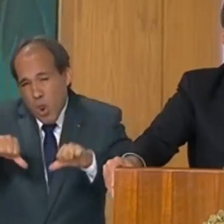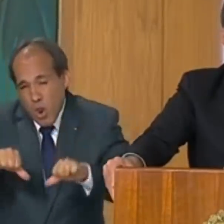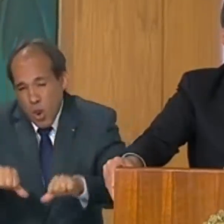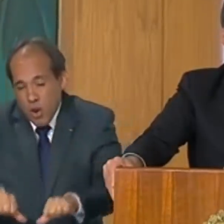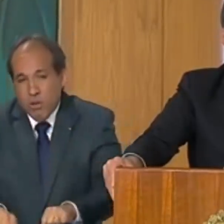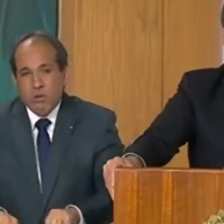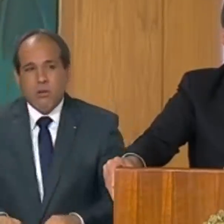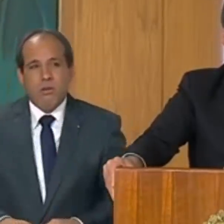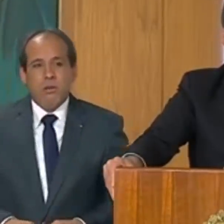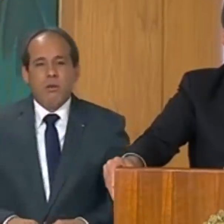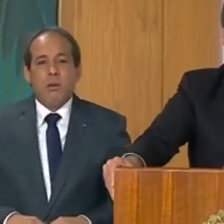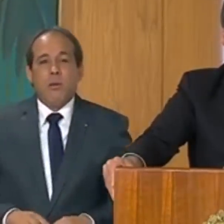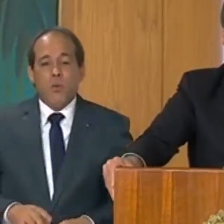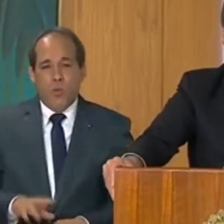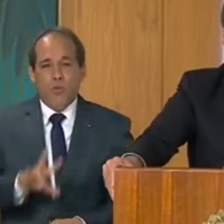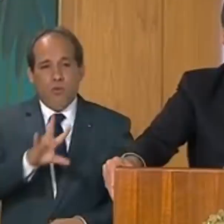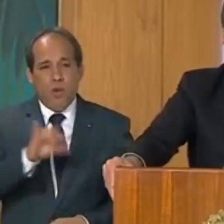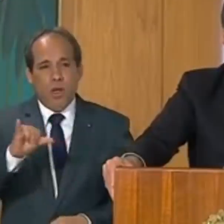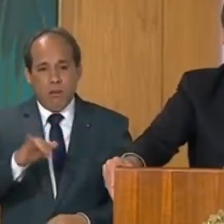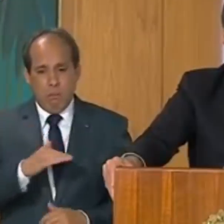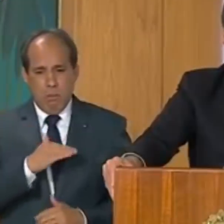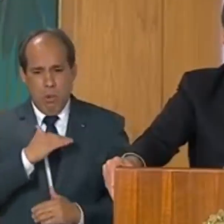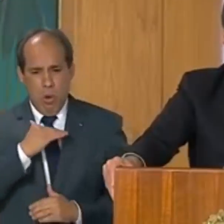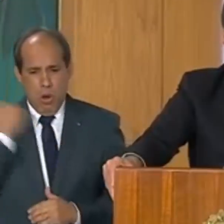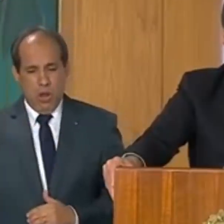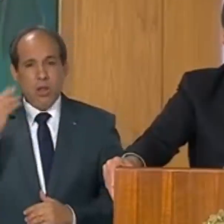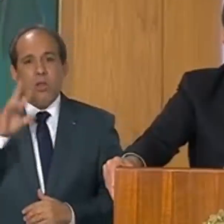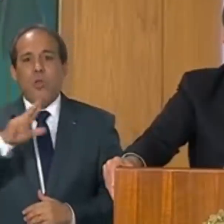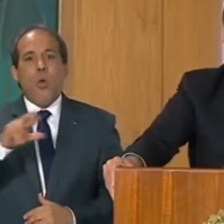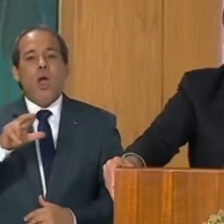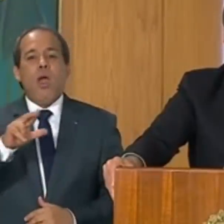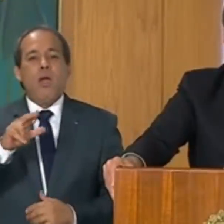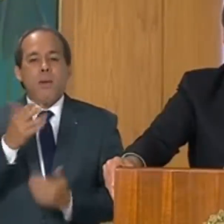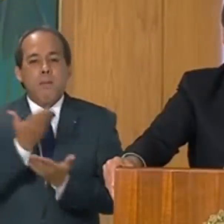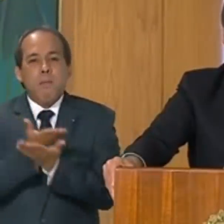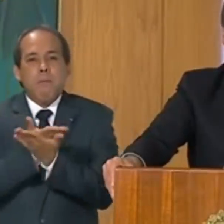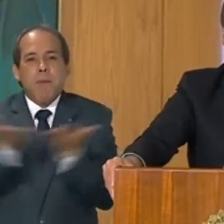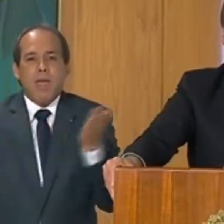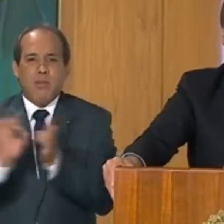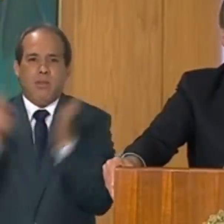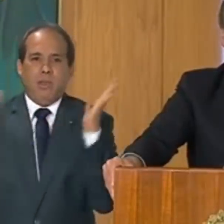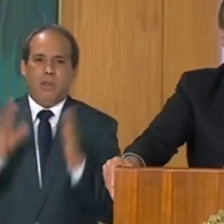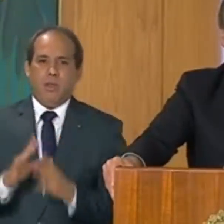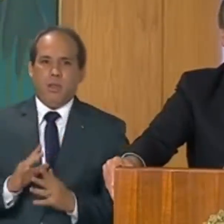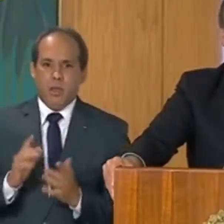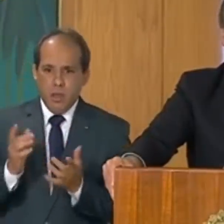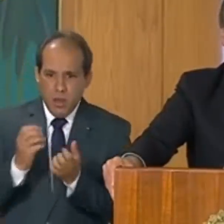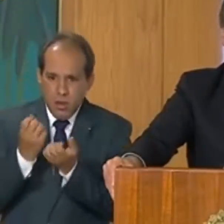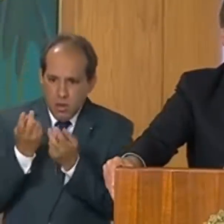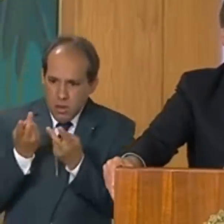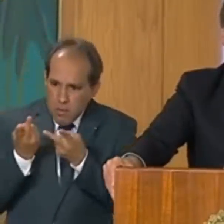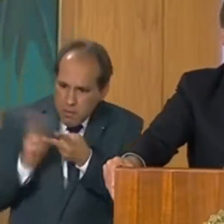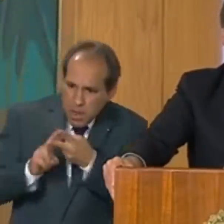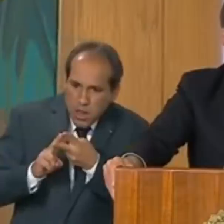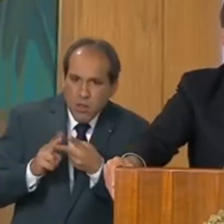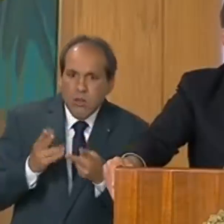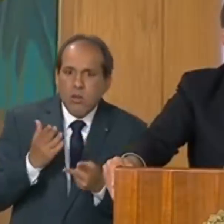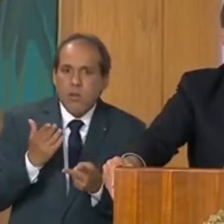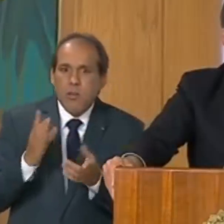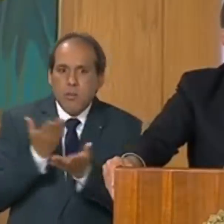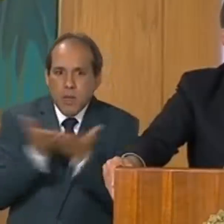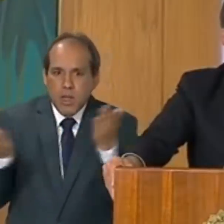abismo, pessoal, não é morrer, é perder a liberdade, que é pior do que morrer. Algo acontece em nossa